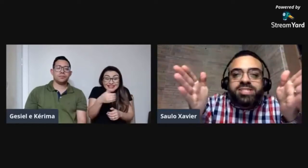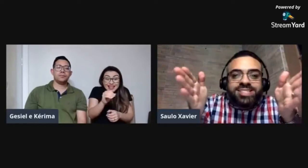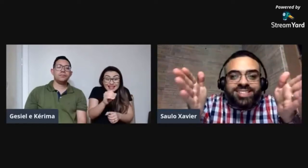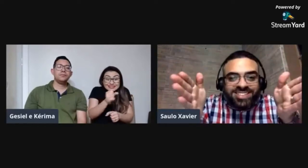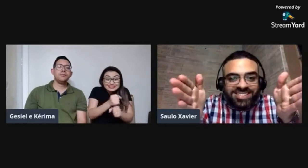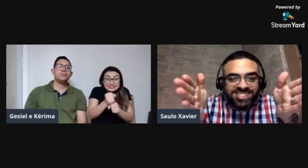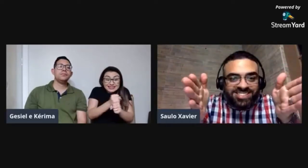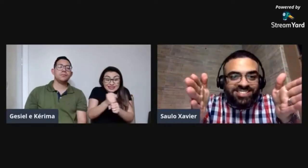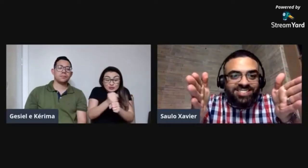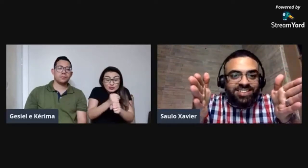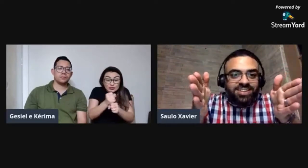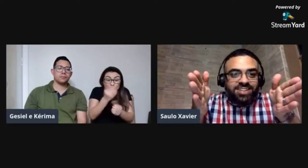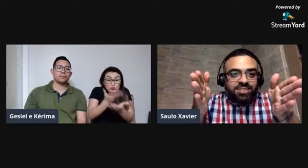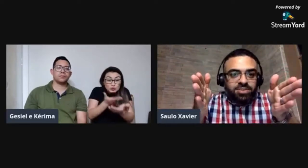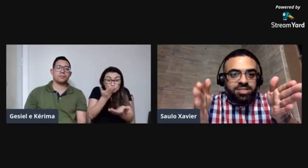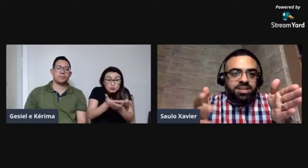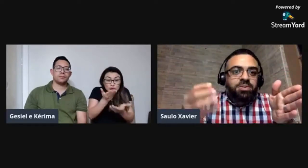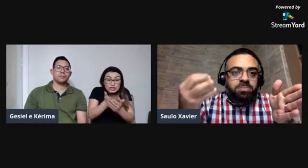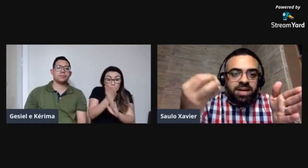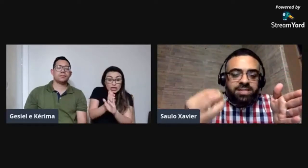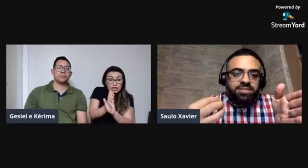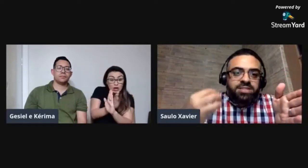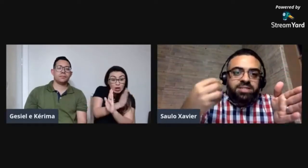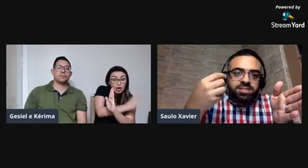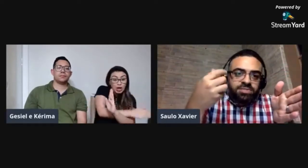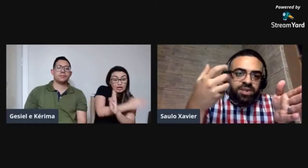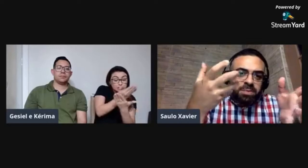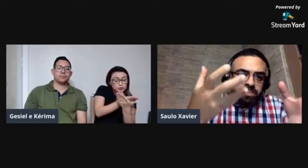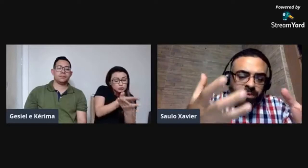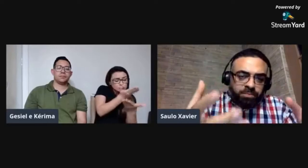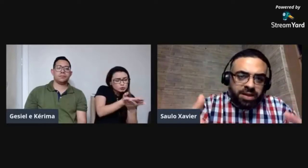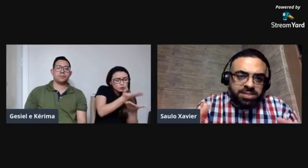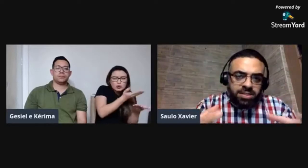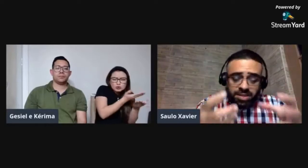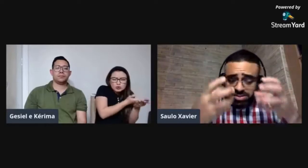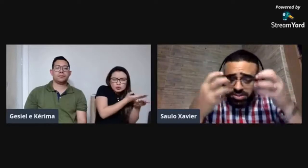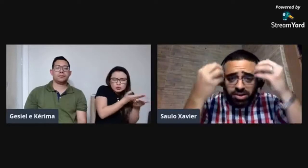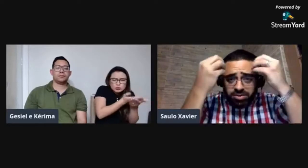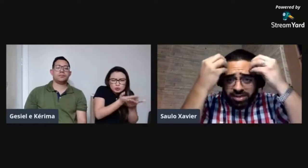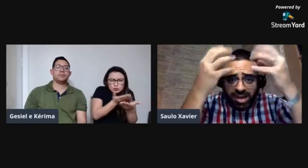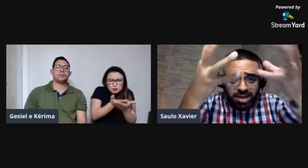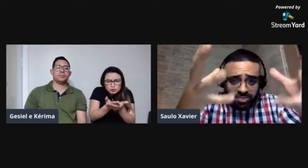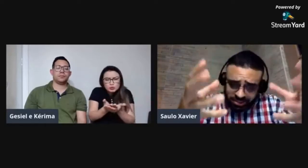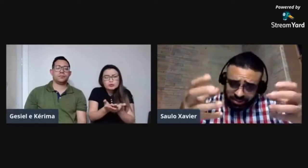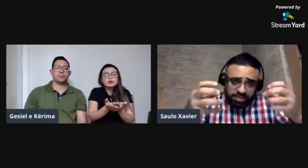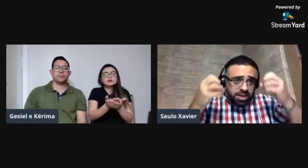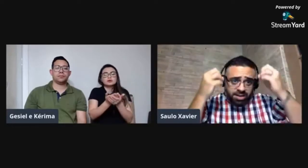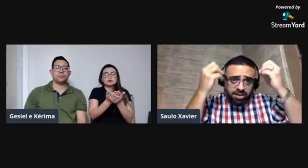a 2016. Você começa, vai dizer assim, fala para parceiros, olha, eu